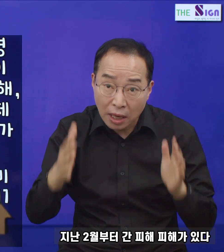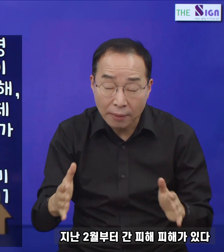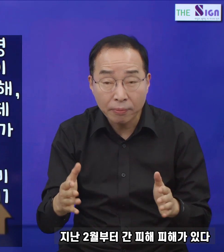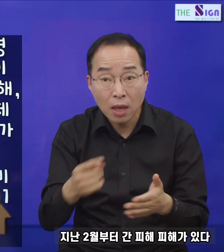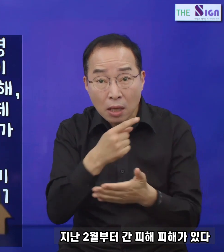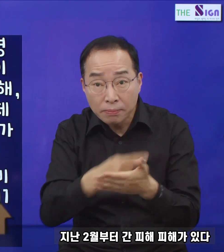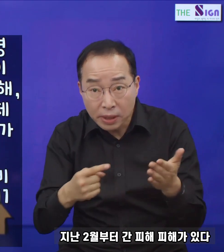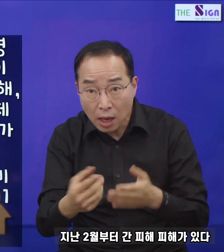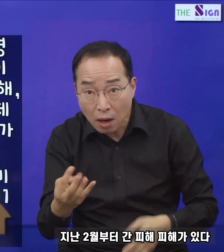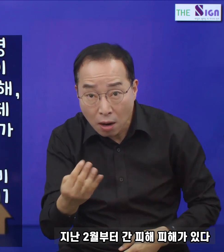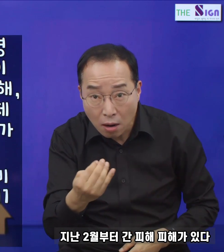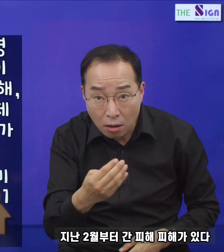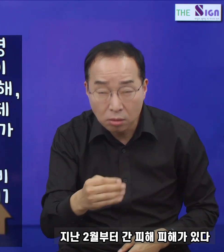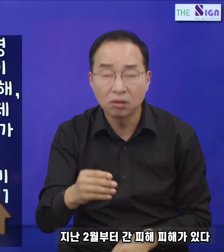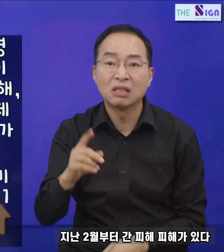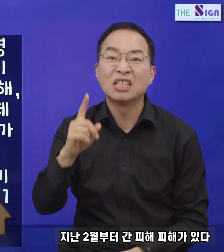간 피해.